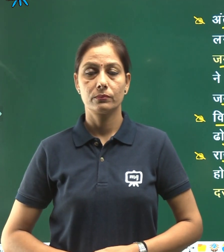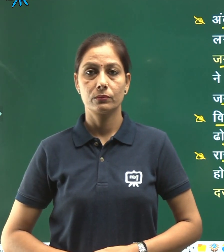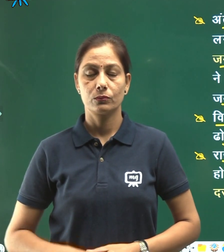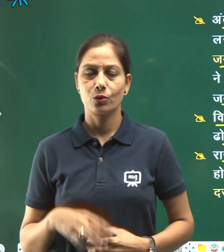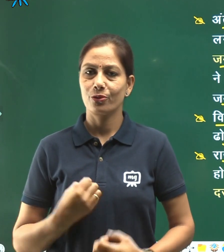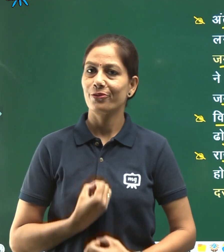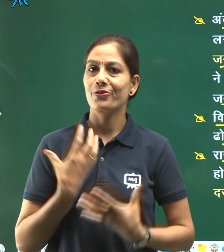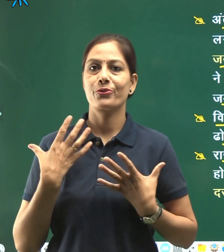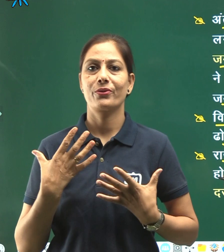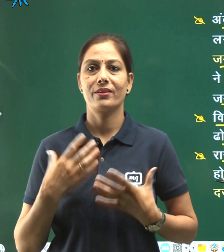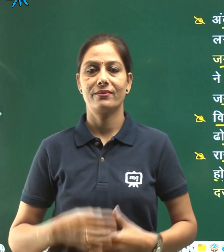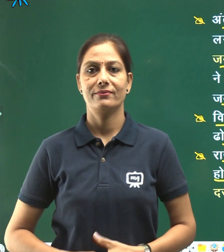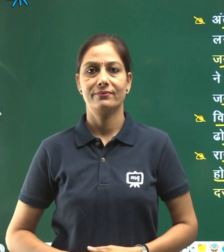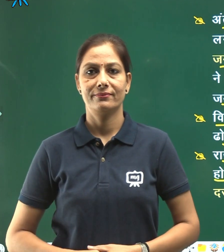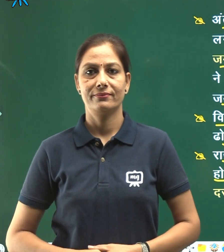प्रसन्न होकर